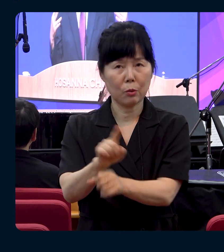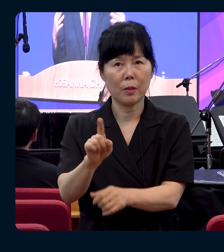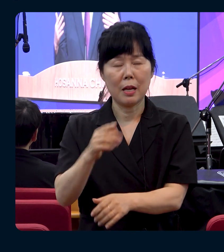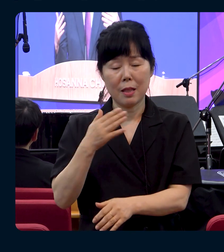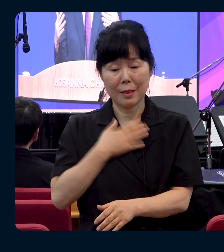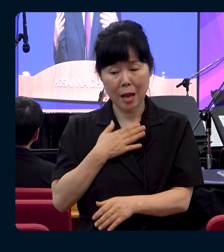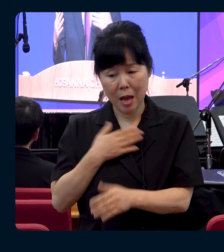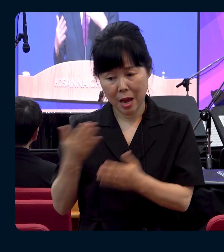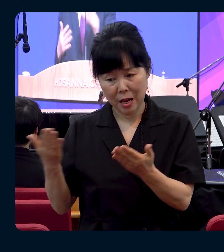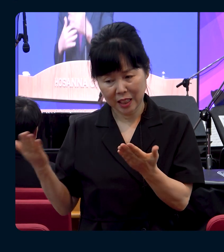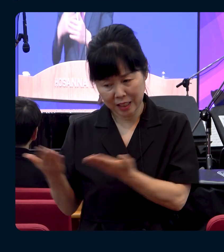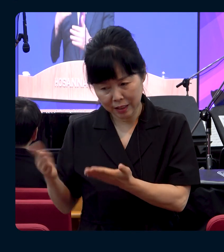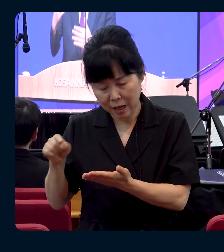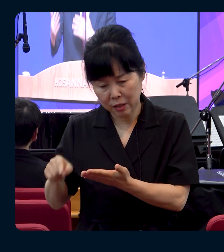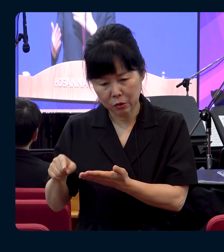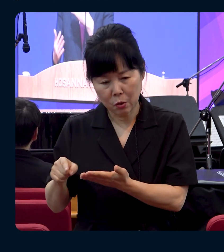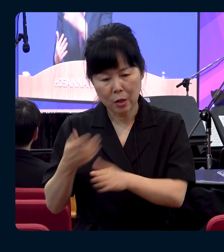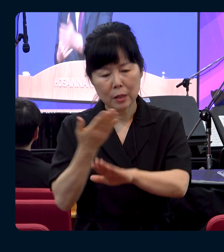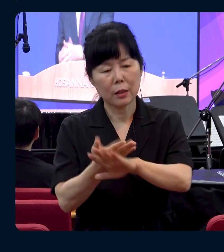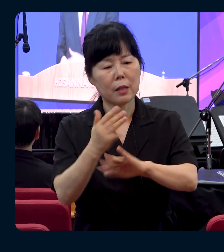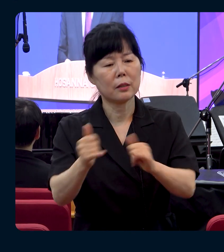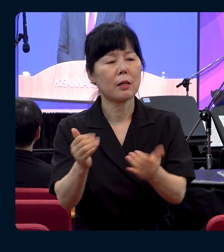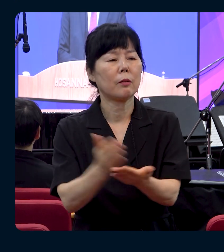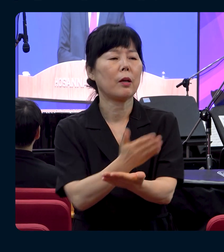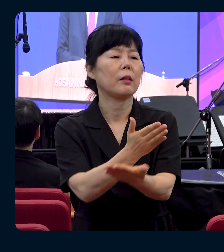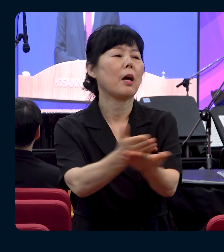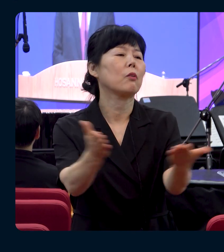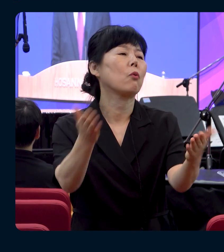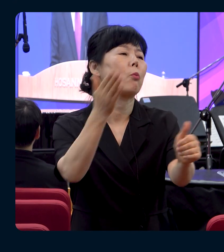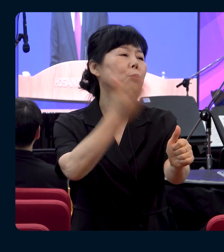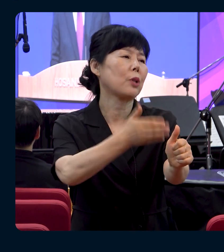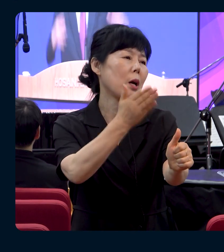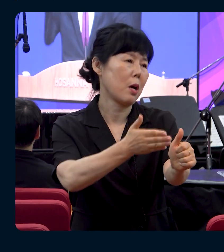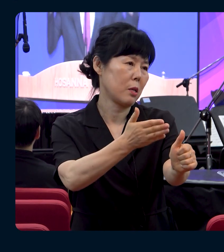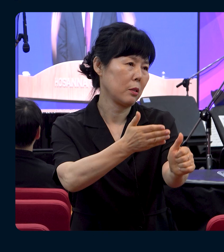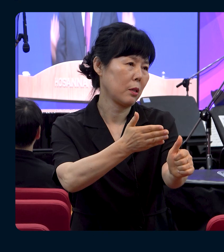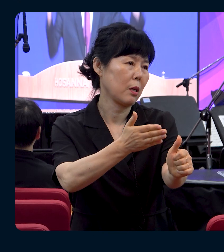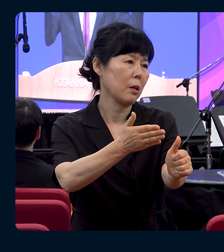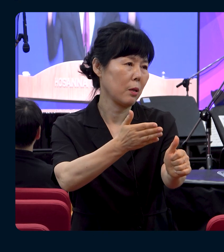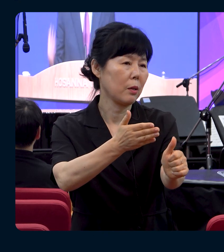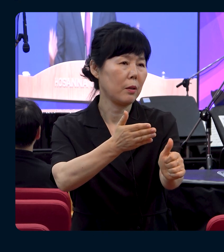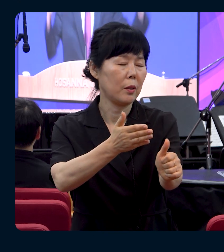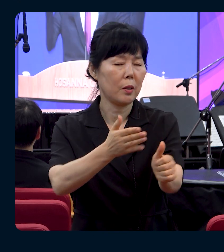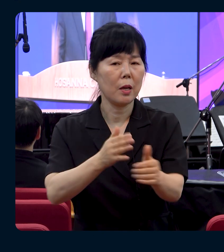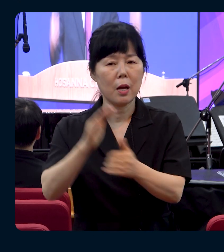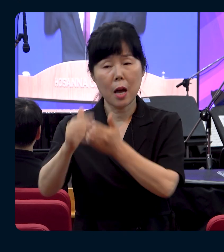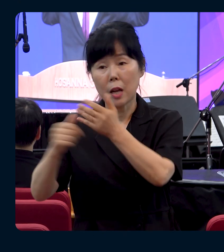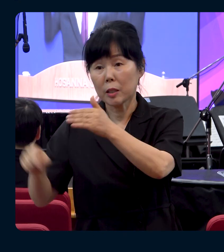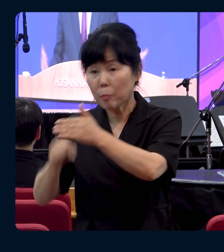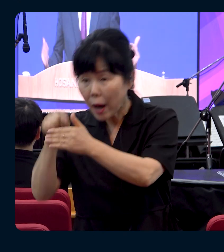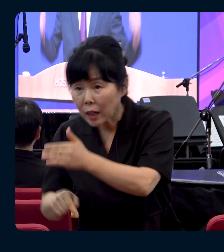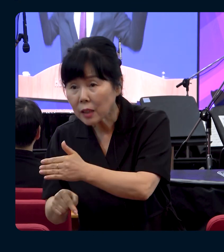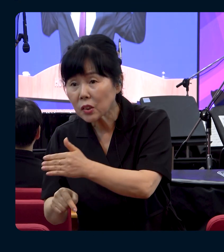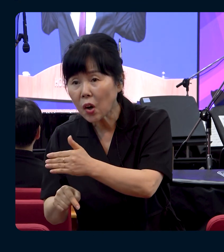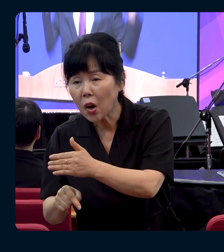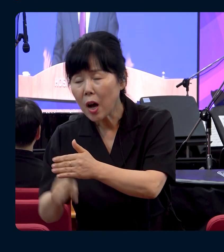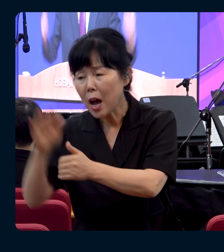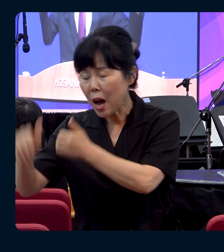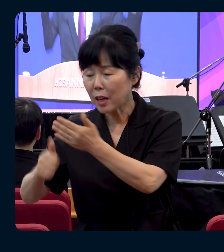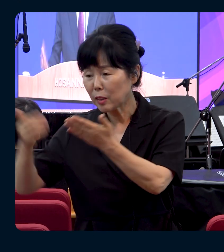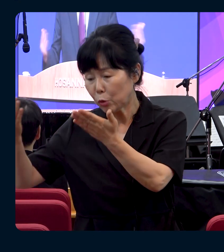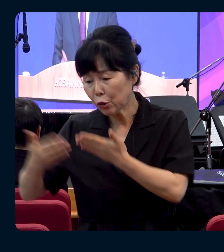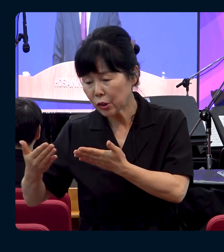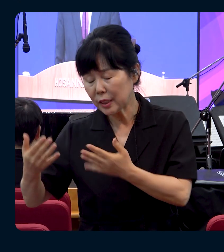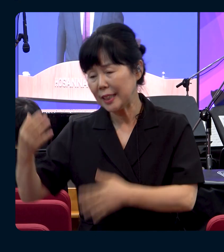가지고 누군가와 나눌 수 있다는 겁니다. 하나님 안에서 함께 이루어야 될 어떤 사명을 내가